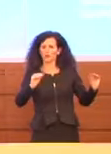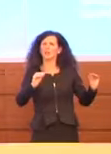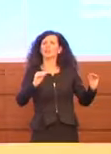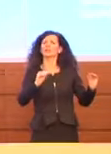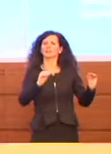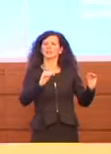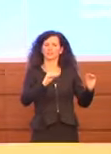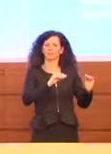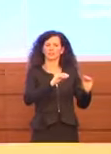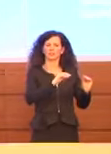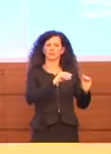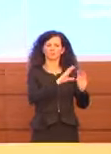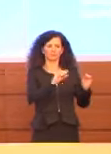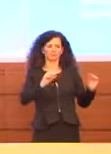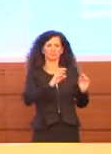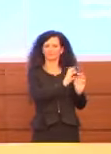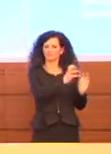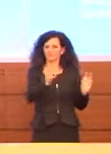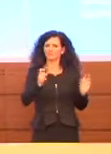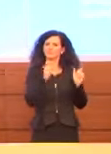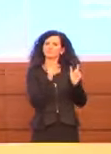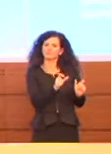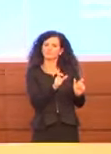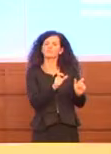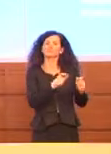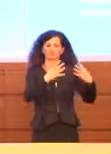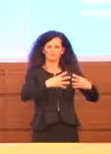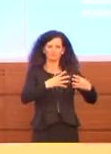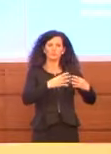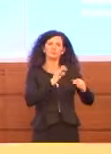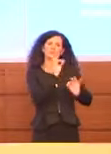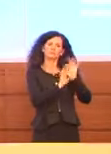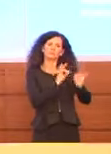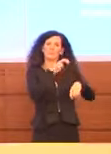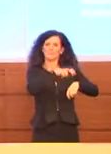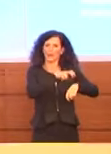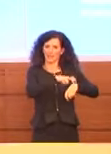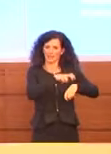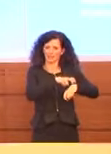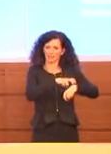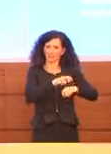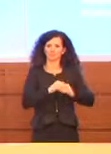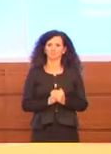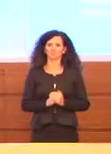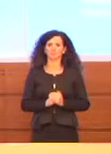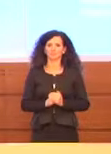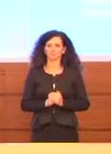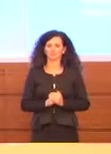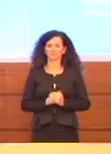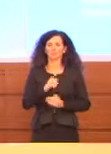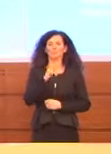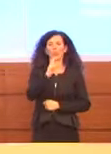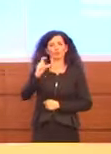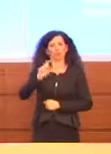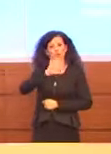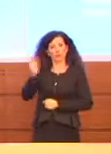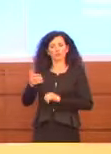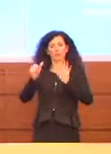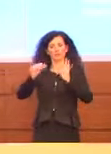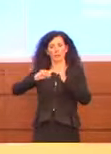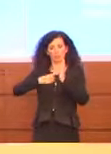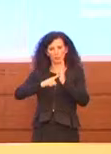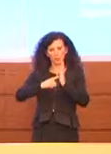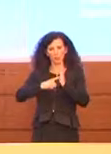per l'acquisto delle apparecchi medicali e 6 milioni e 600